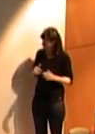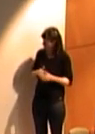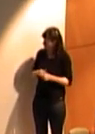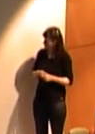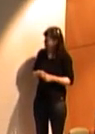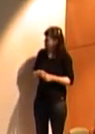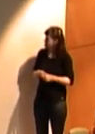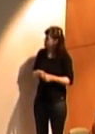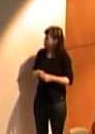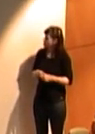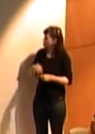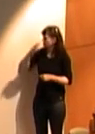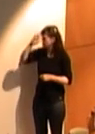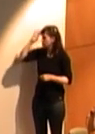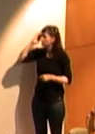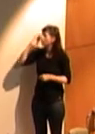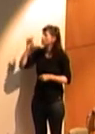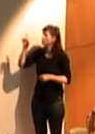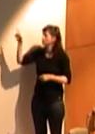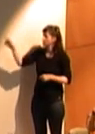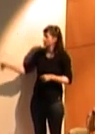Donc là, on est plus sur nos ateliers après